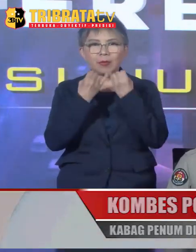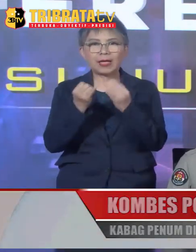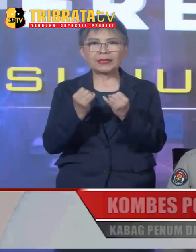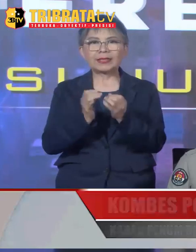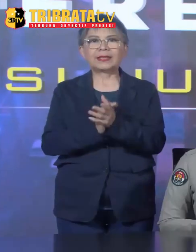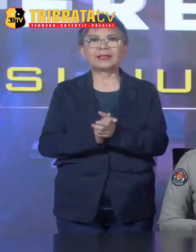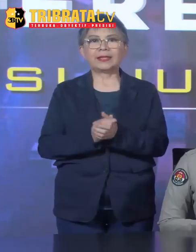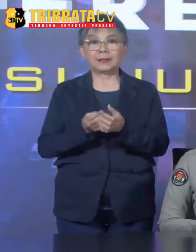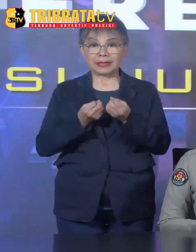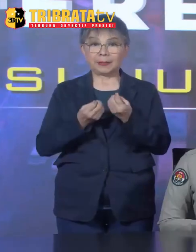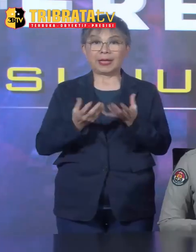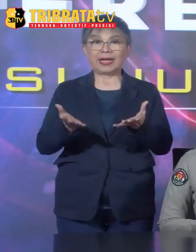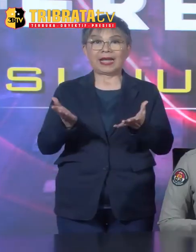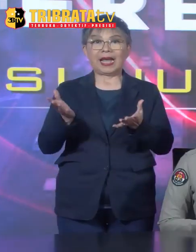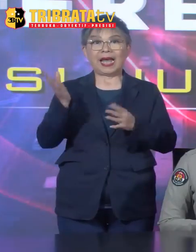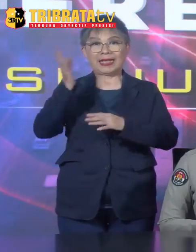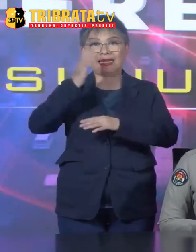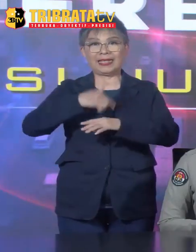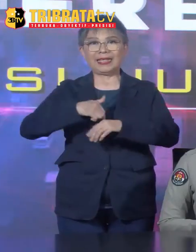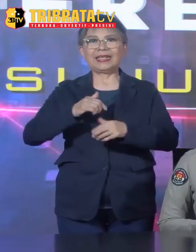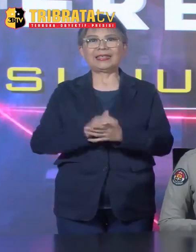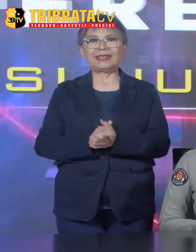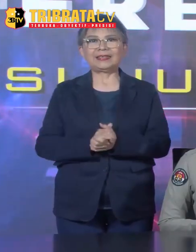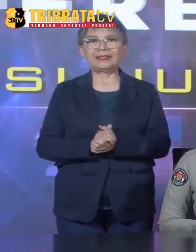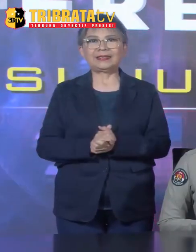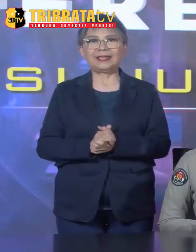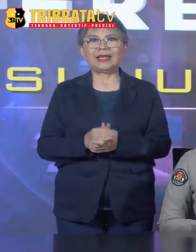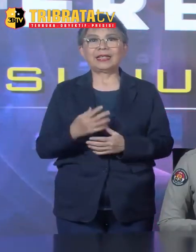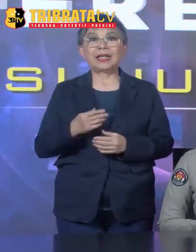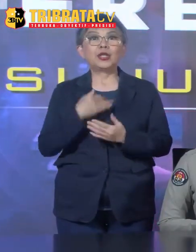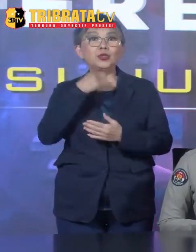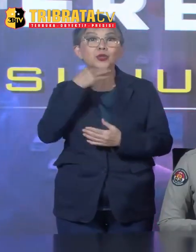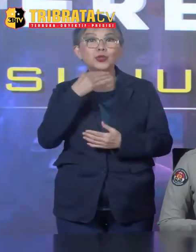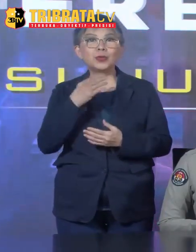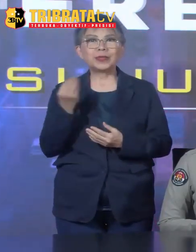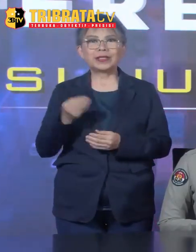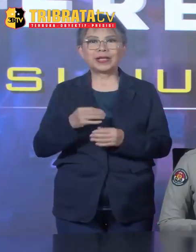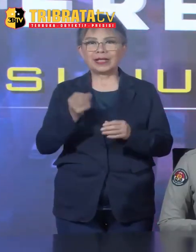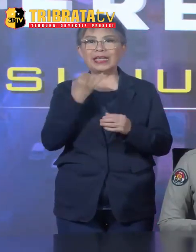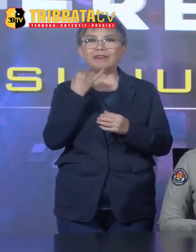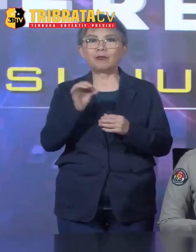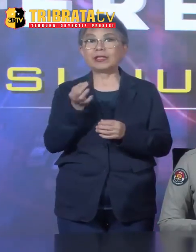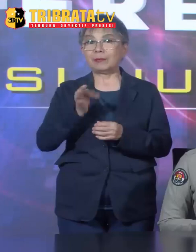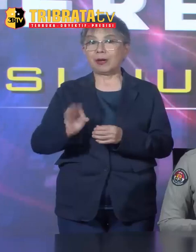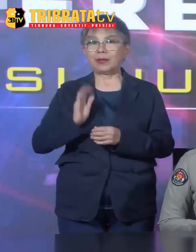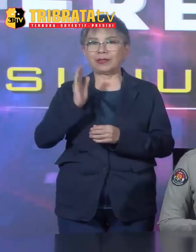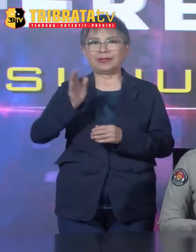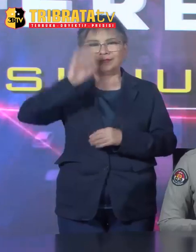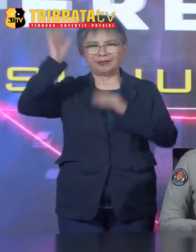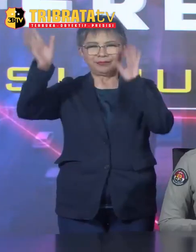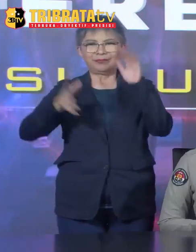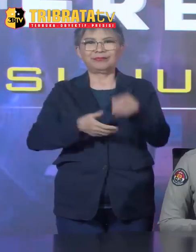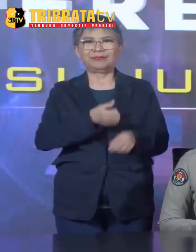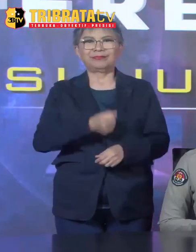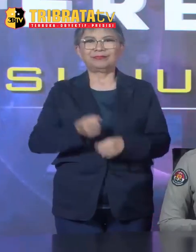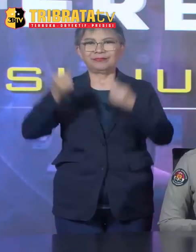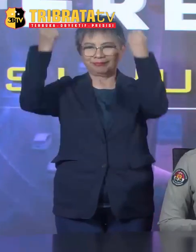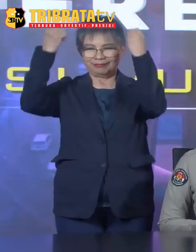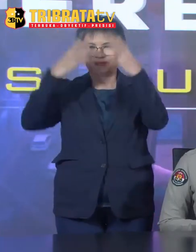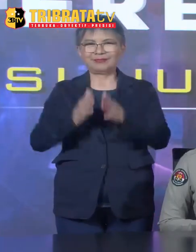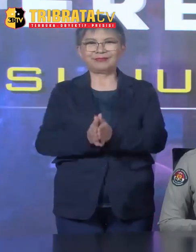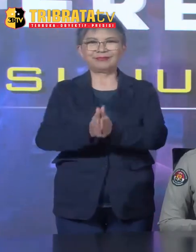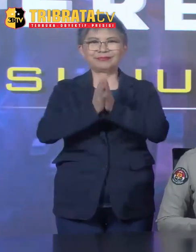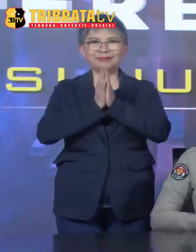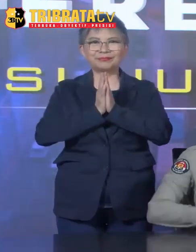yang dapat kami sampaikan pada hari ini dan kita tunggu bersama update berikutnya wassalamualaikum warahmatullahi